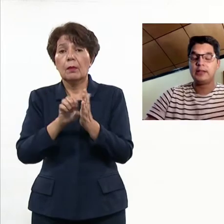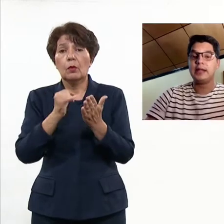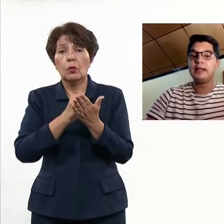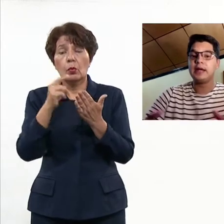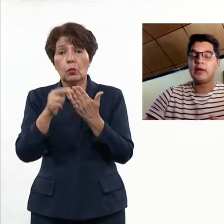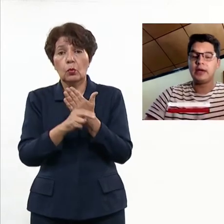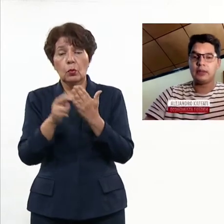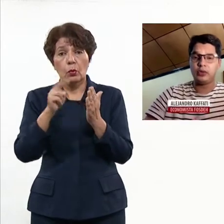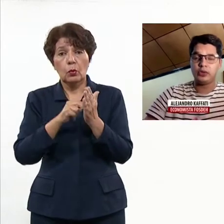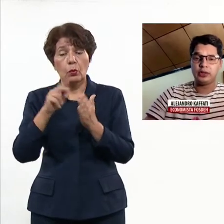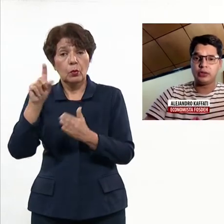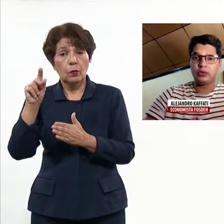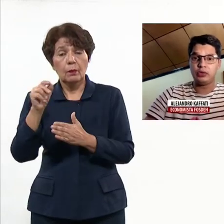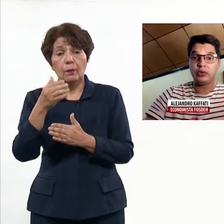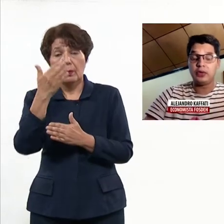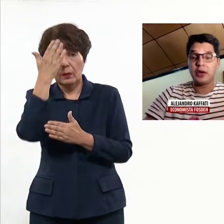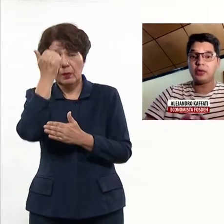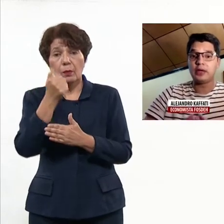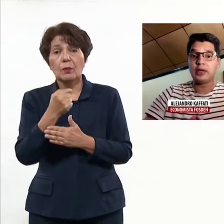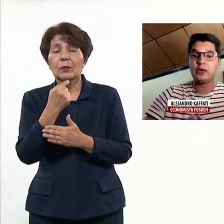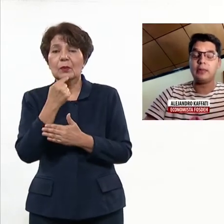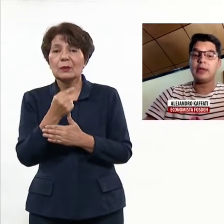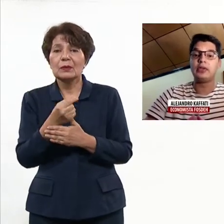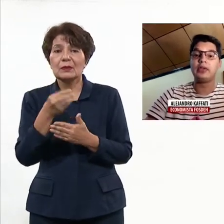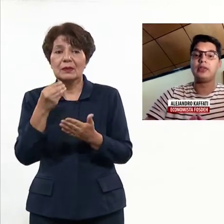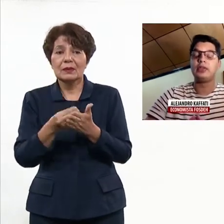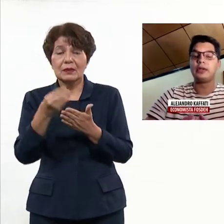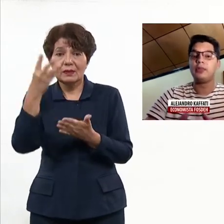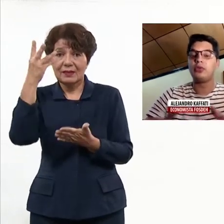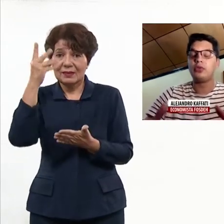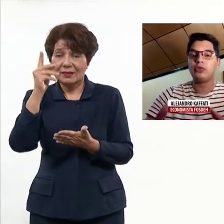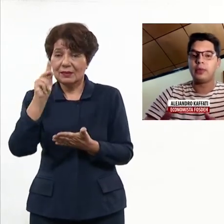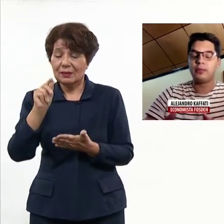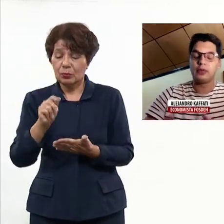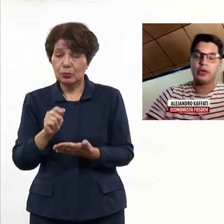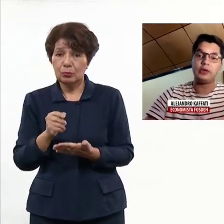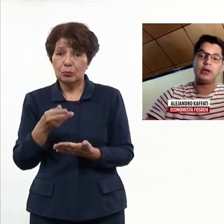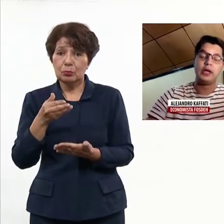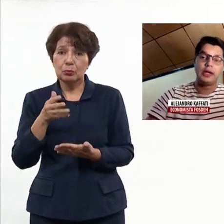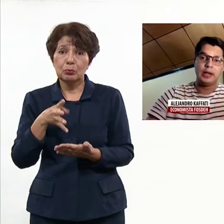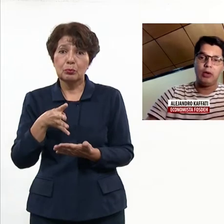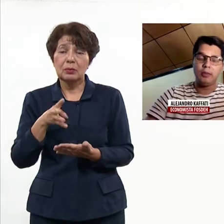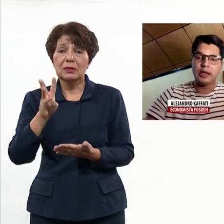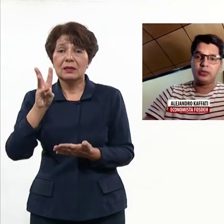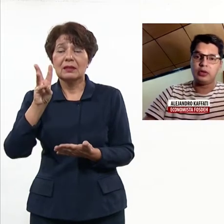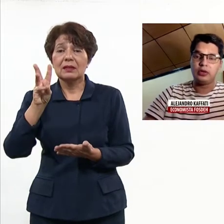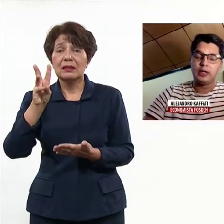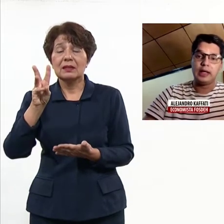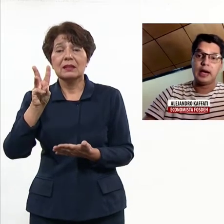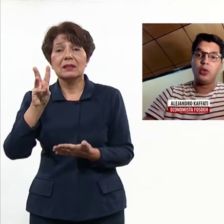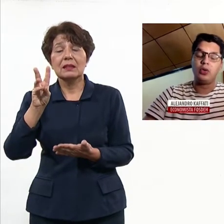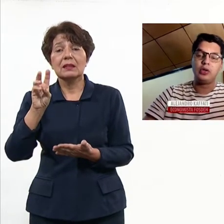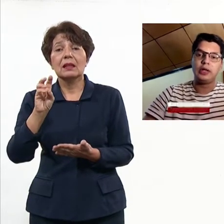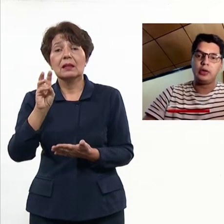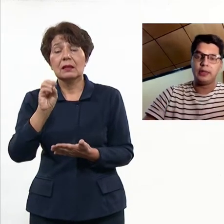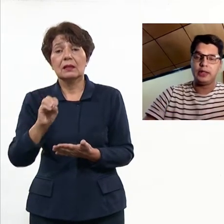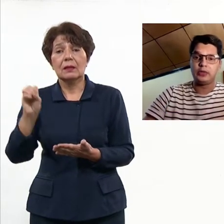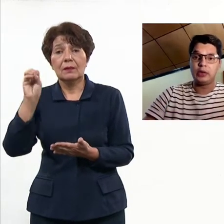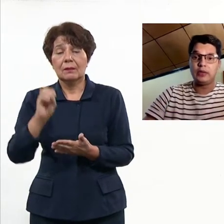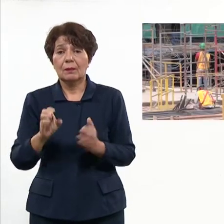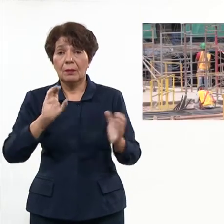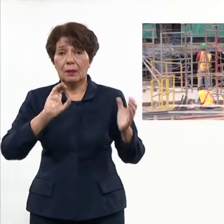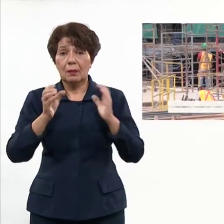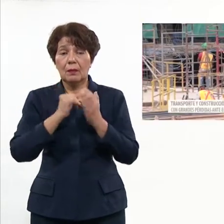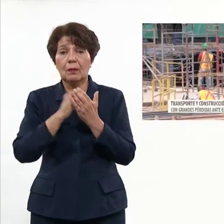ya indicaba en que el producto interno bruto se había contraído al menos 17 puntos 6 por ciento en comparación a junio del